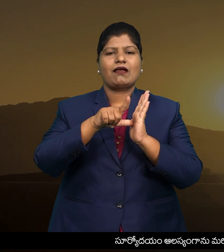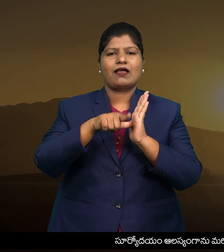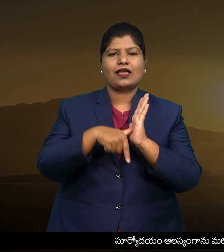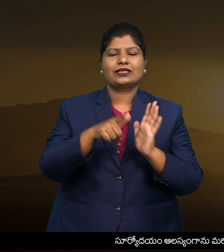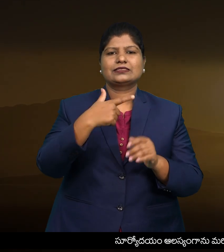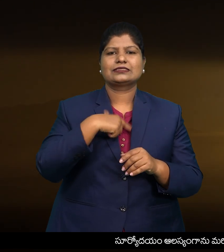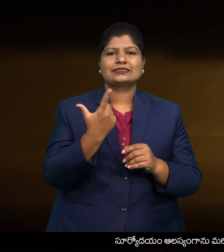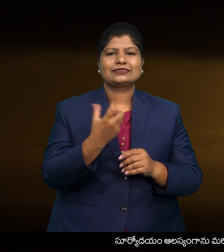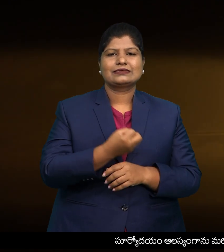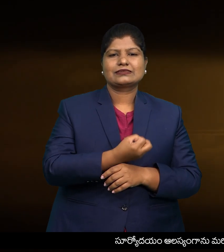సూర్యాస్తమయం త్వరగానూ జరుగుతాయి.